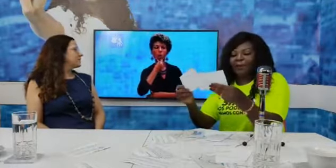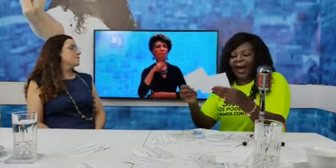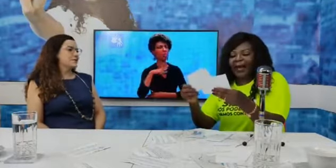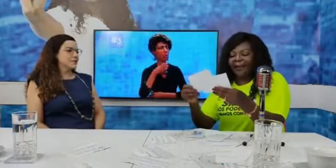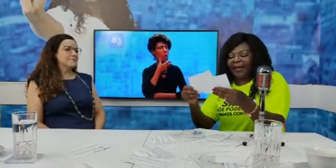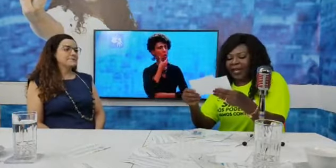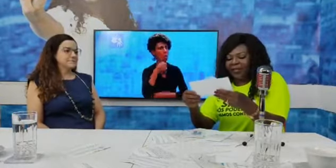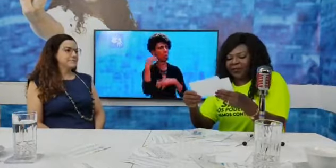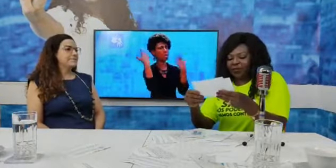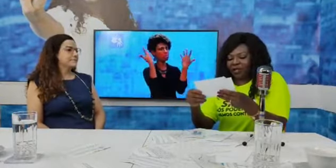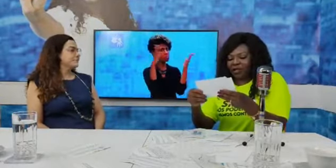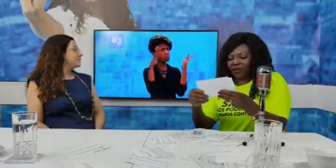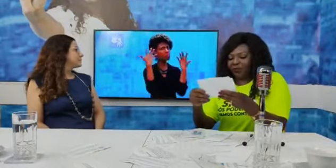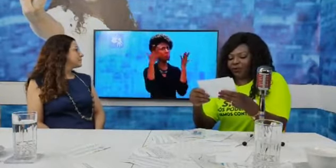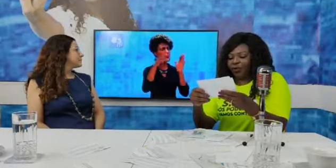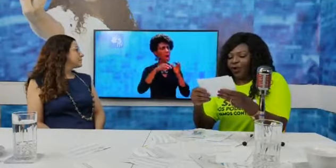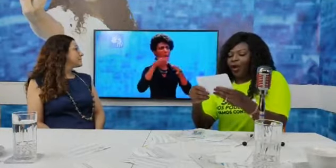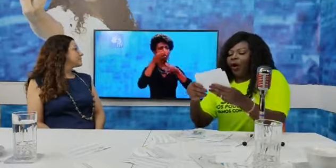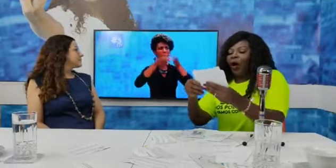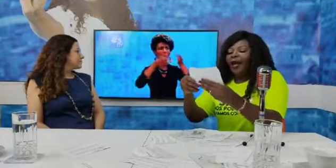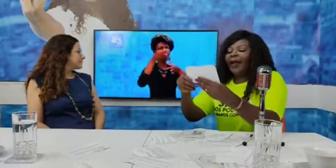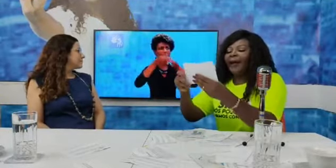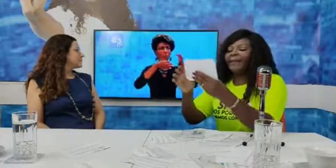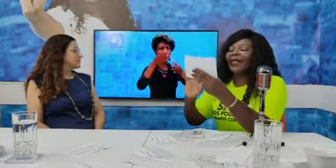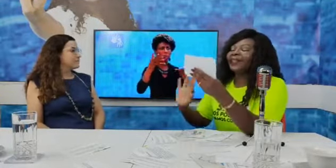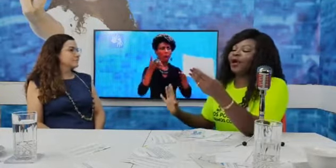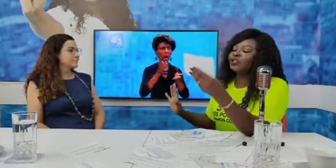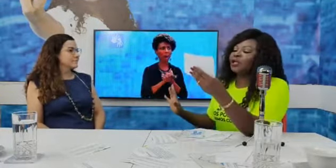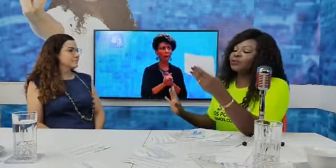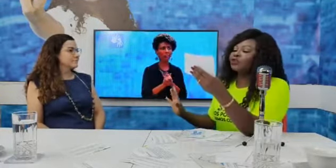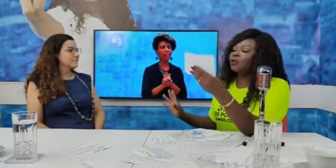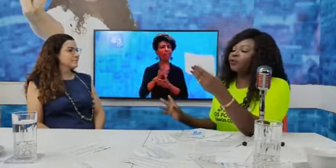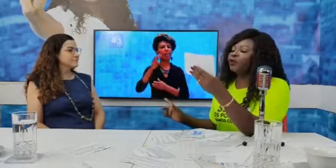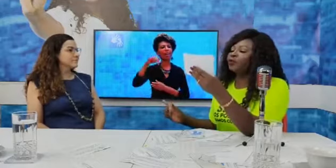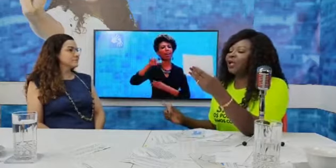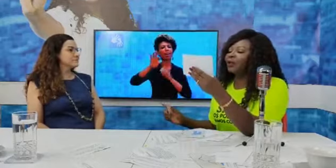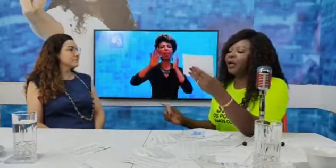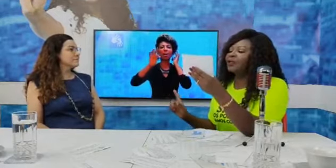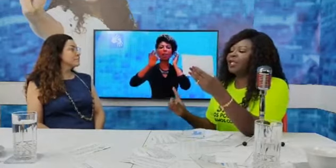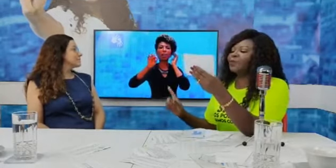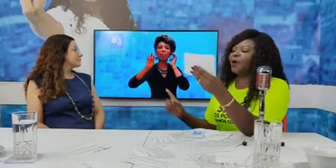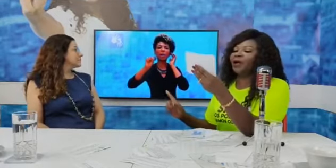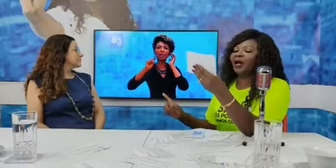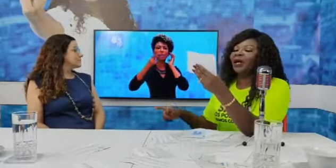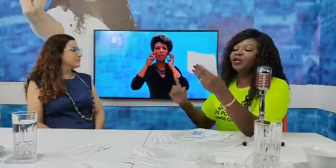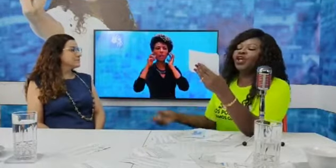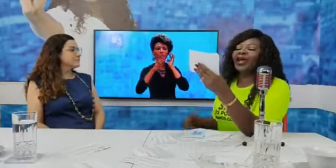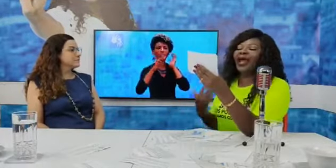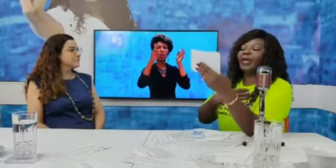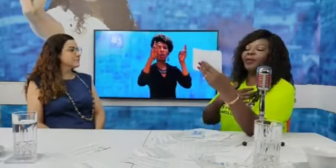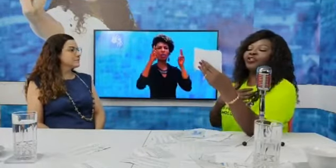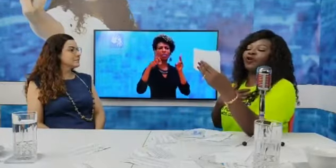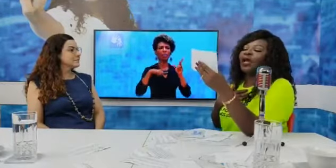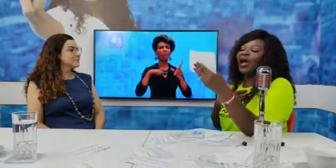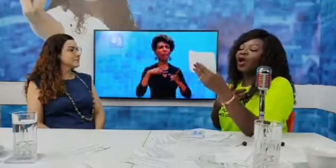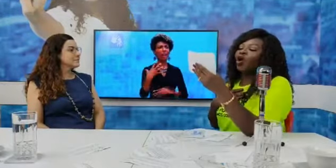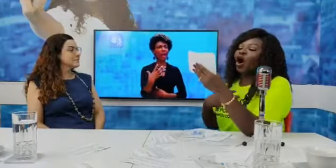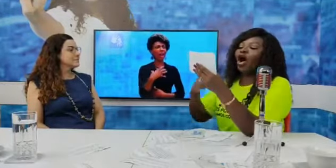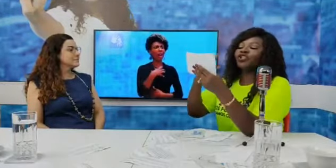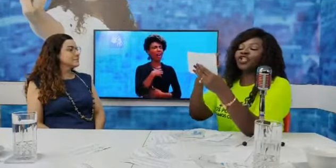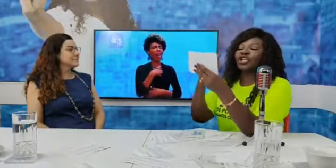de parabéns, meu Deus. Olha, Matheus Santos, quando vi o tema desse programa, cheguei a me